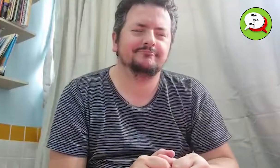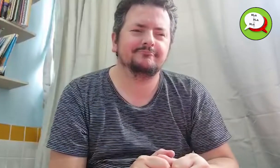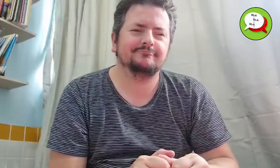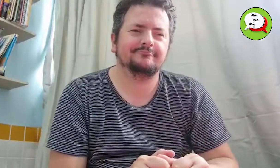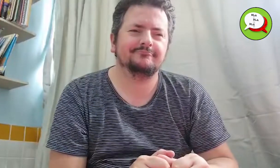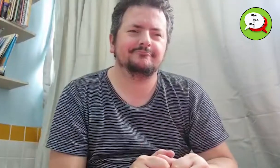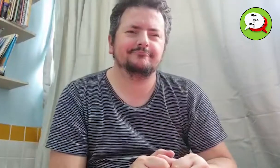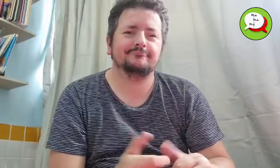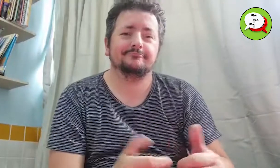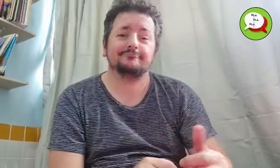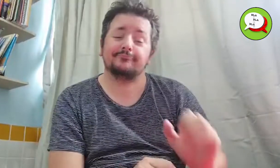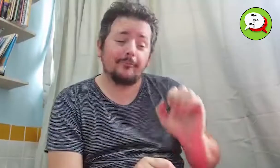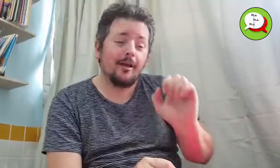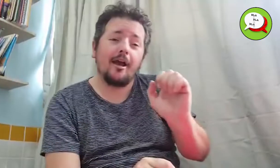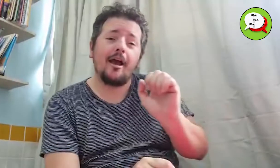dedões.